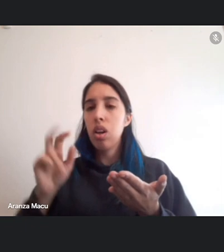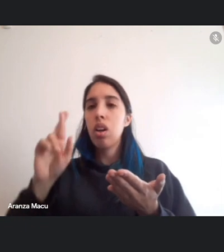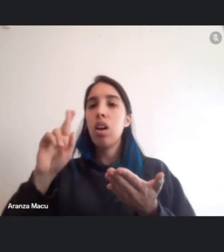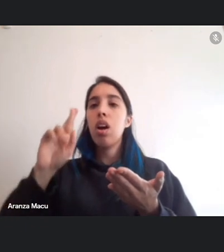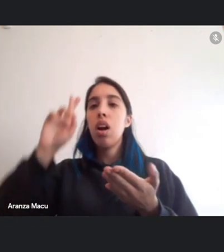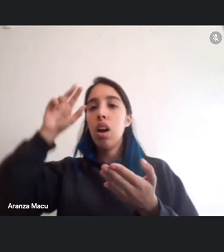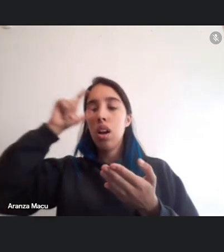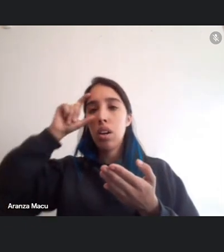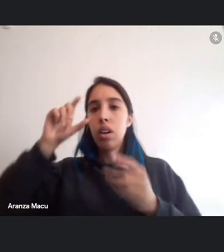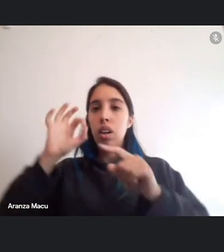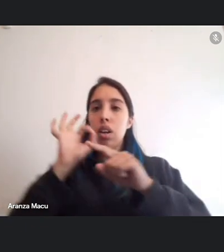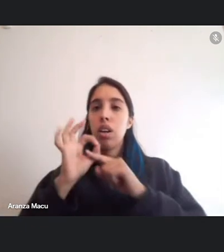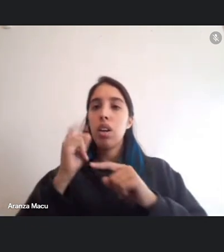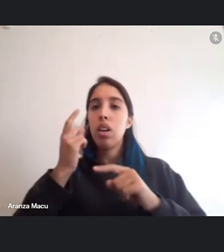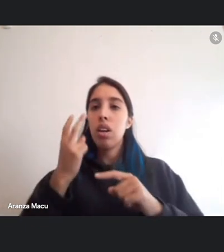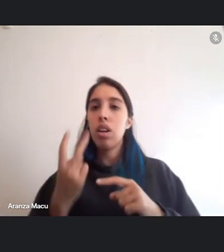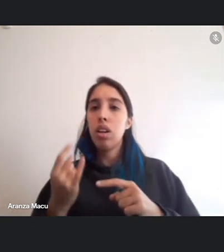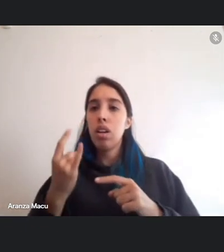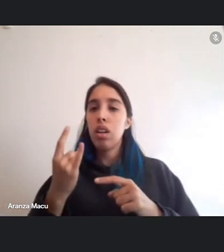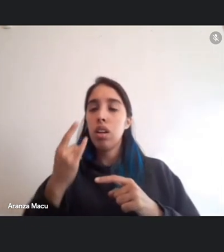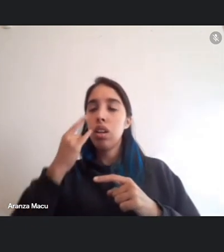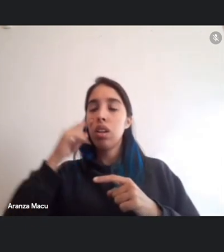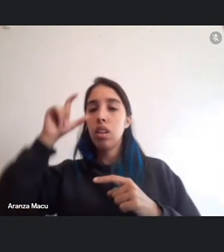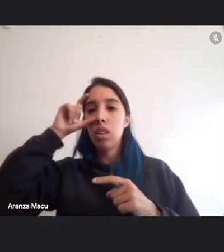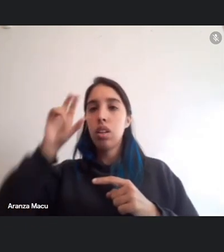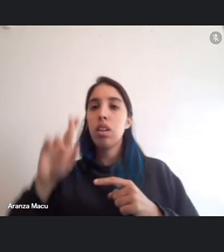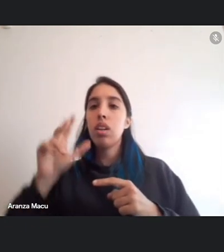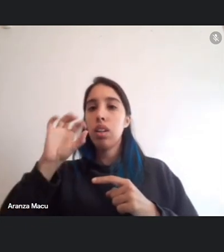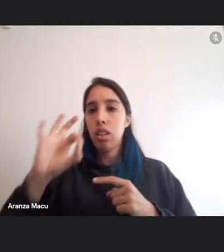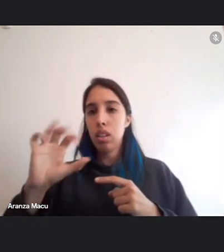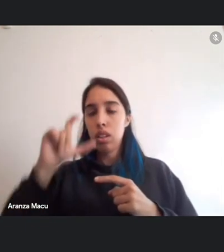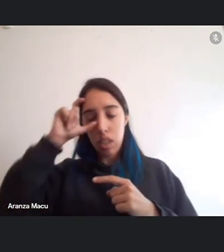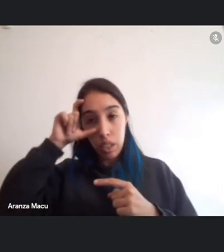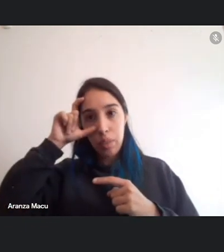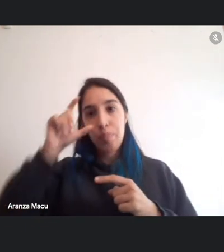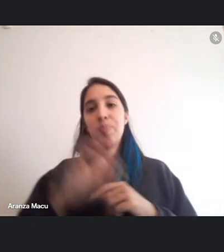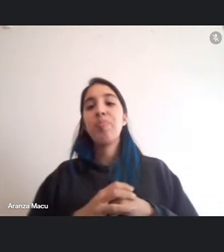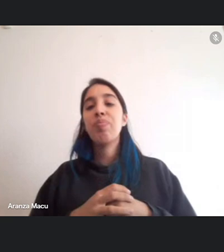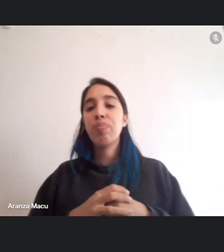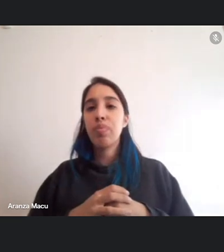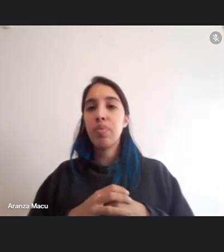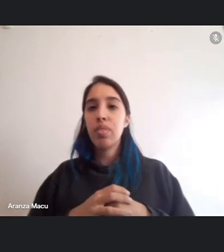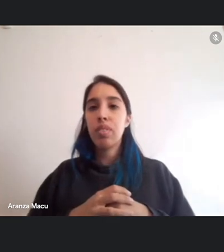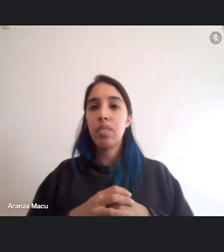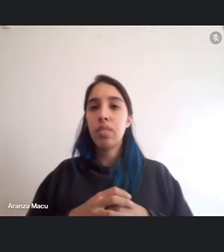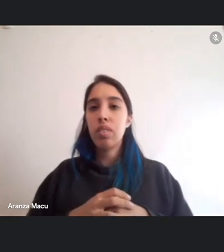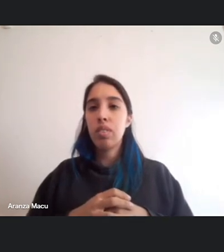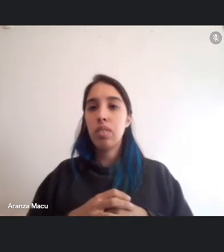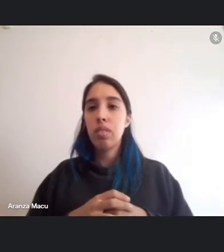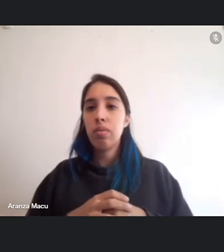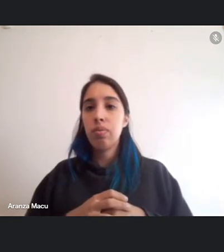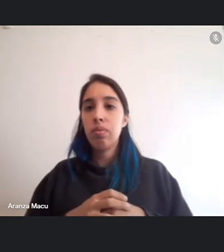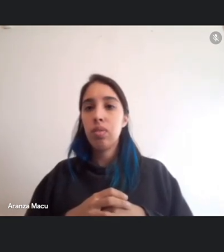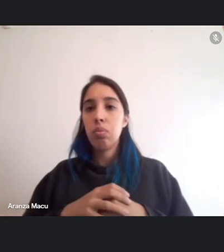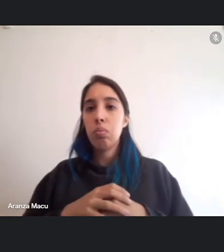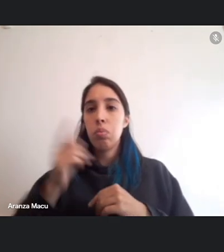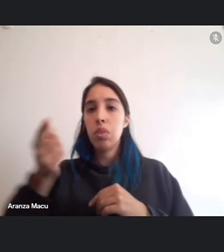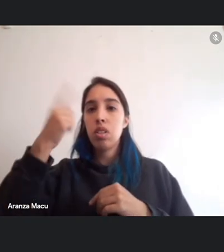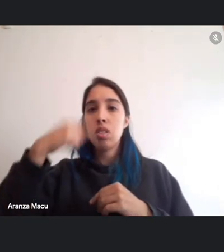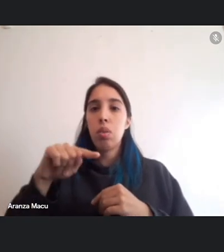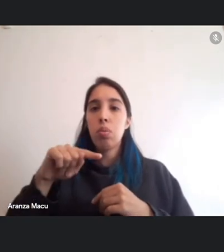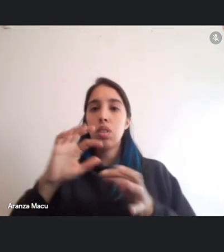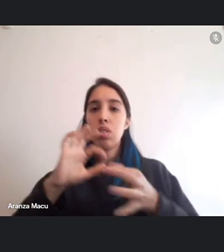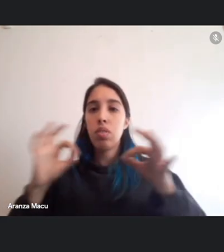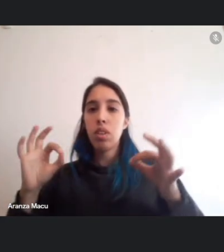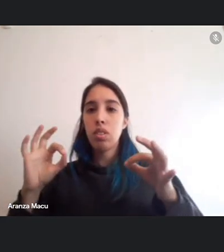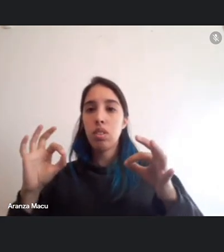requiere. El verbo se traduce requiere, ¿sí? Bien. Tenemos la otra frase, que es resource